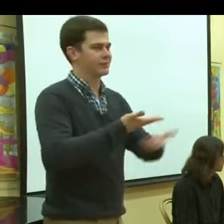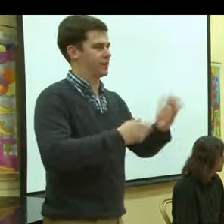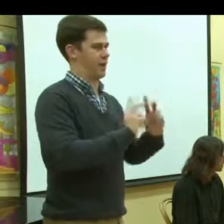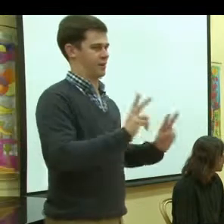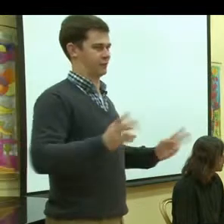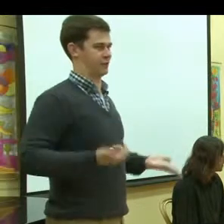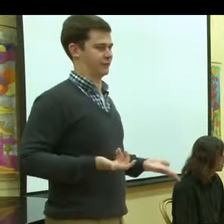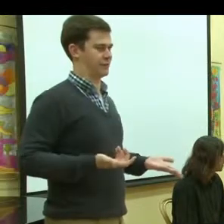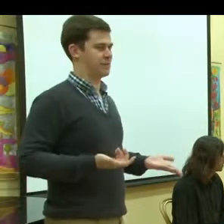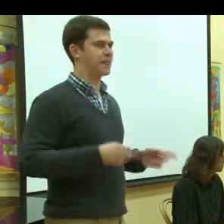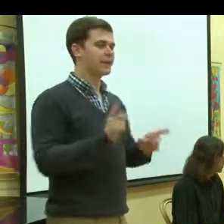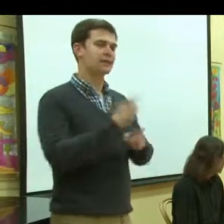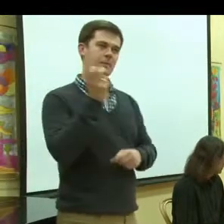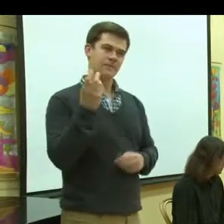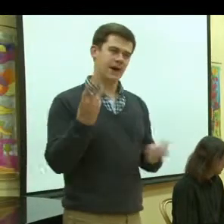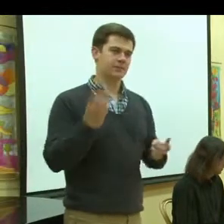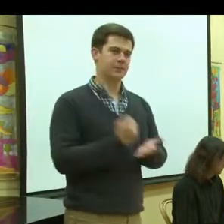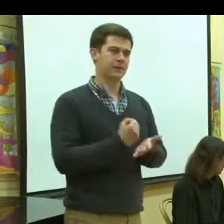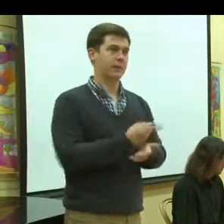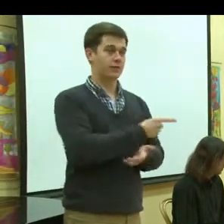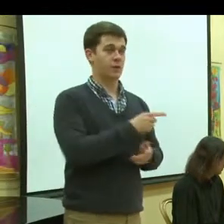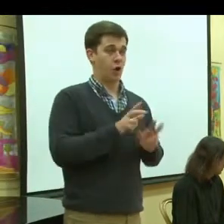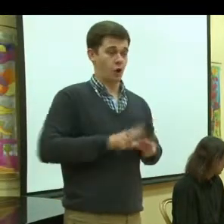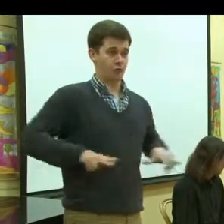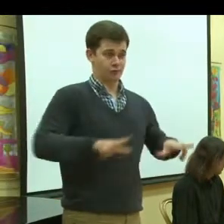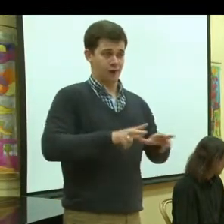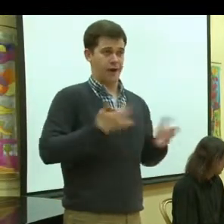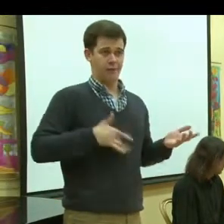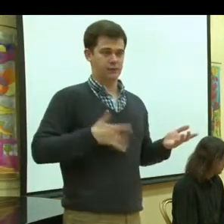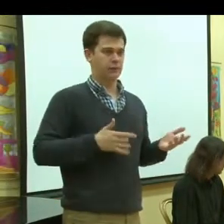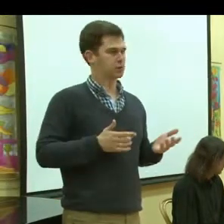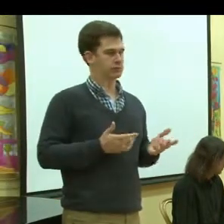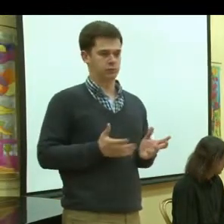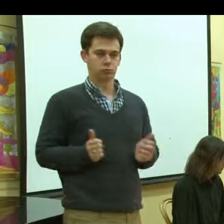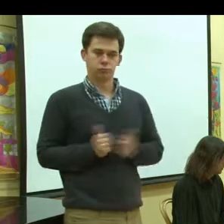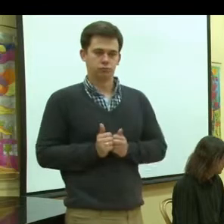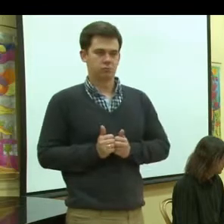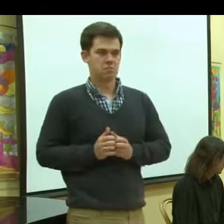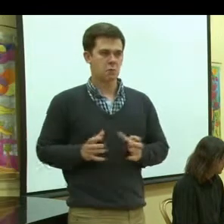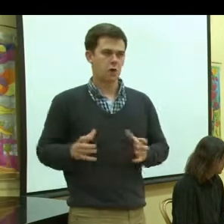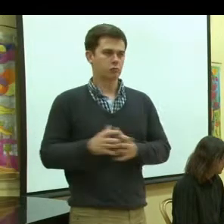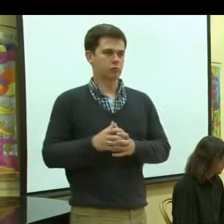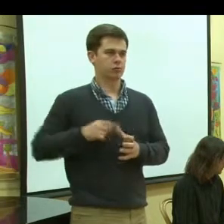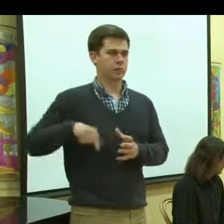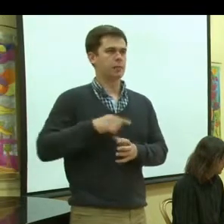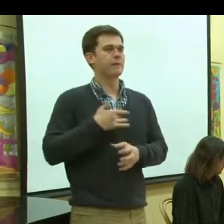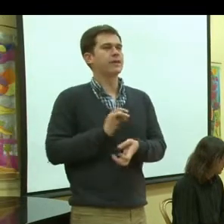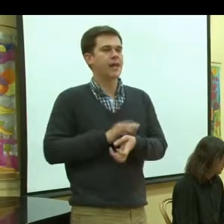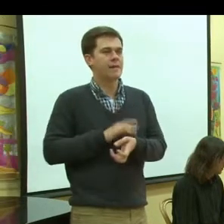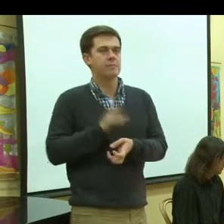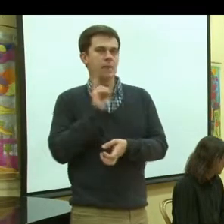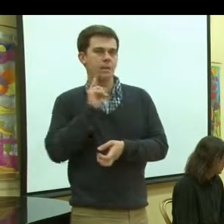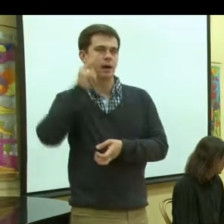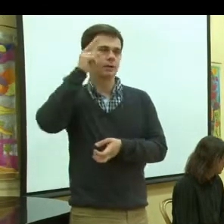que también los amigos son familia. I to, co też ważne, jakby dla nich rodzina to jest oczywiście ta rodzina, z którą jesteśmy połączeni przez jakby krew, tak, czyli nie wiem,